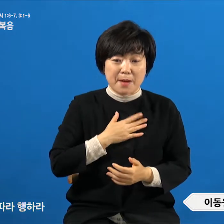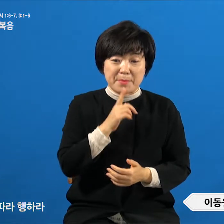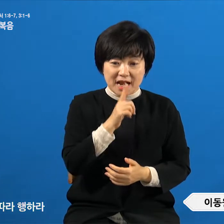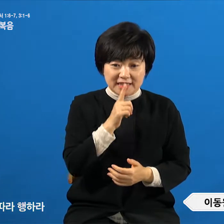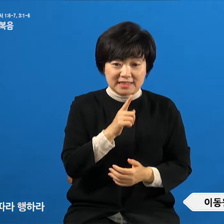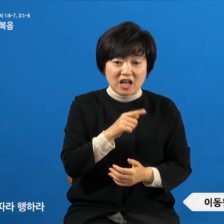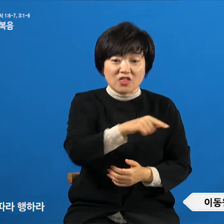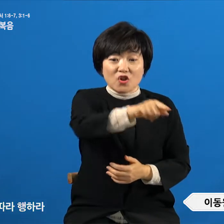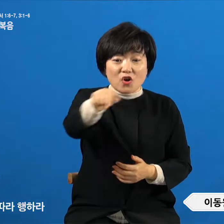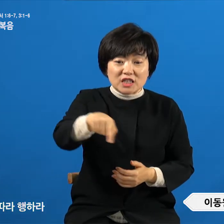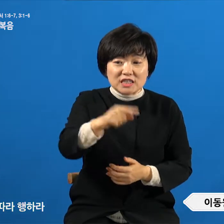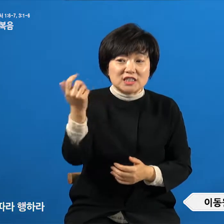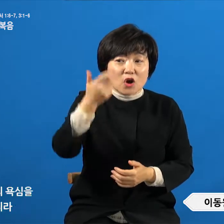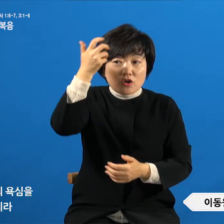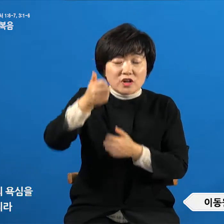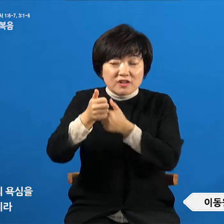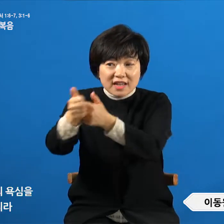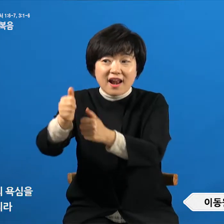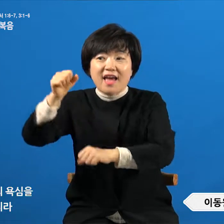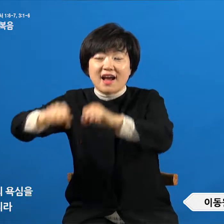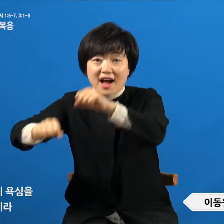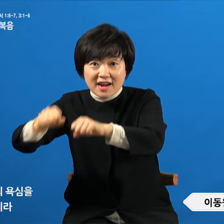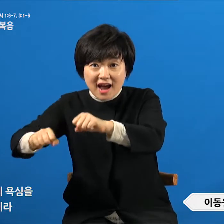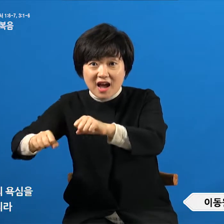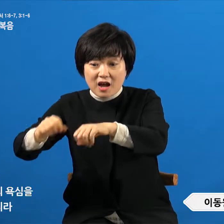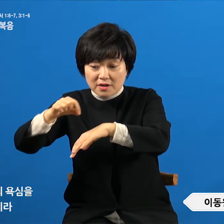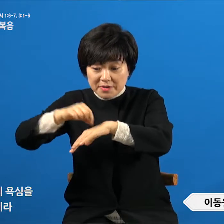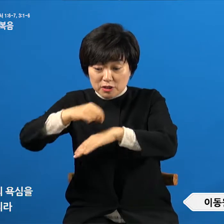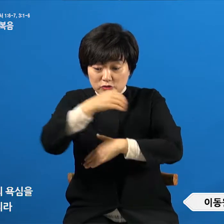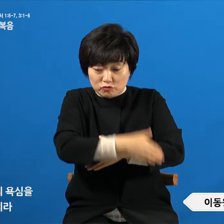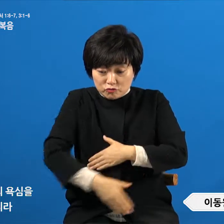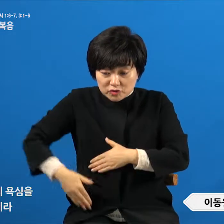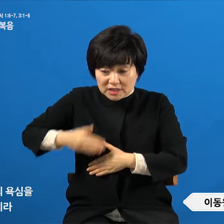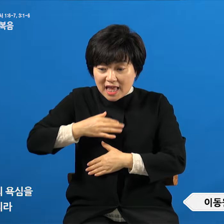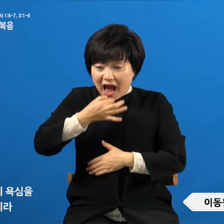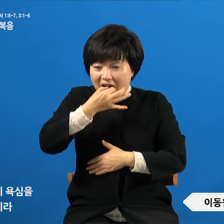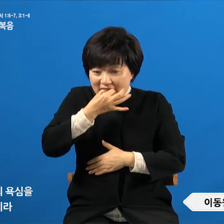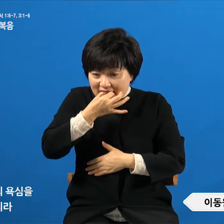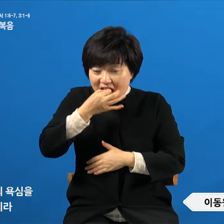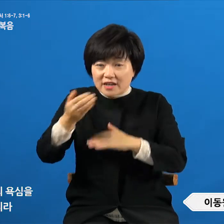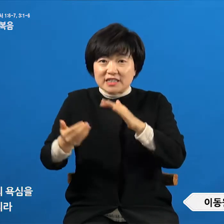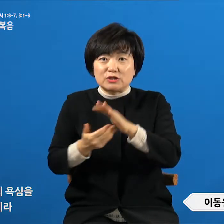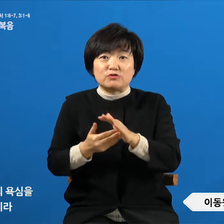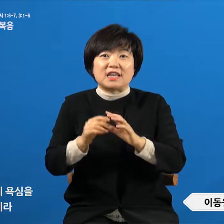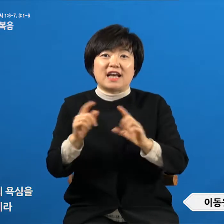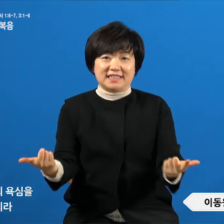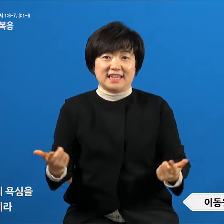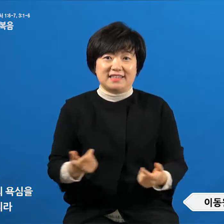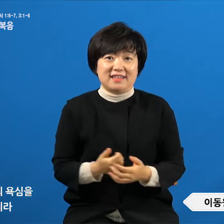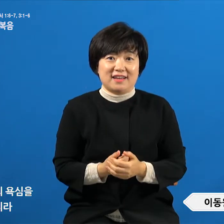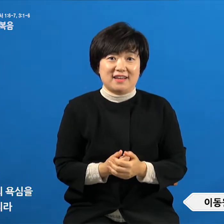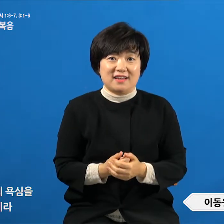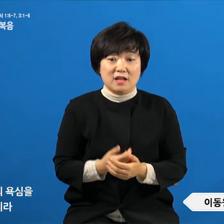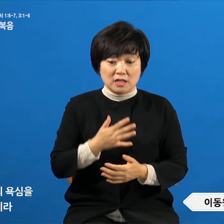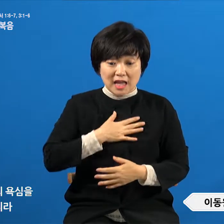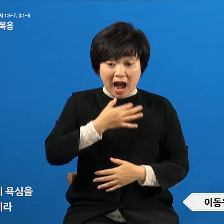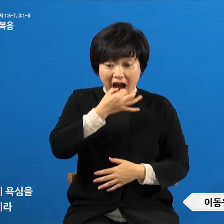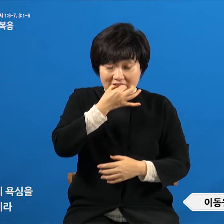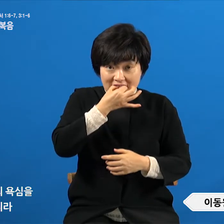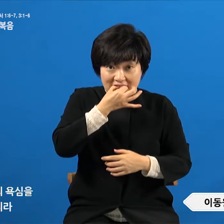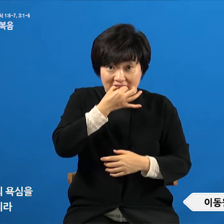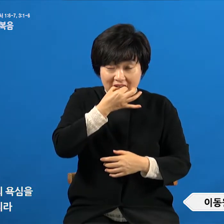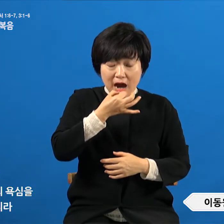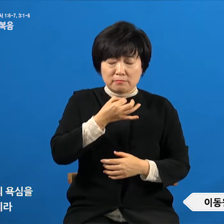내가 이르노니 너희는 성령을 따라 행하라. 그리하면 육체의 욕심을 이루지 아니하리라. 내가 욕심